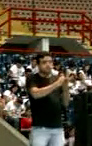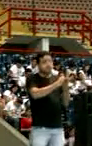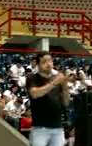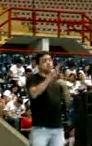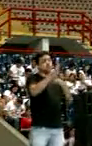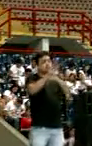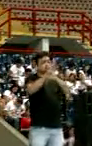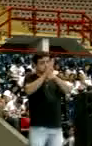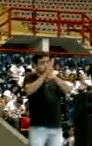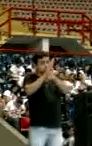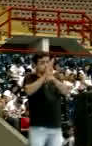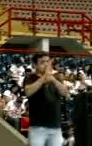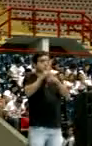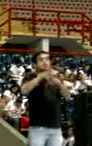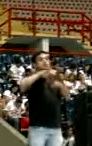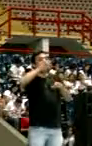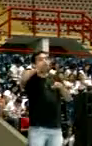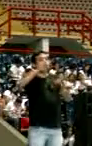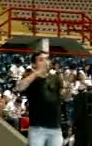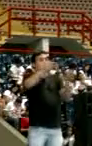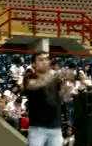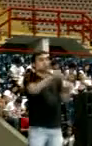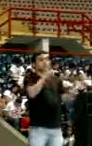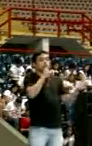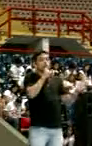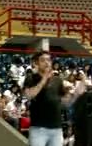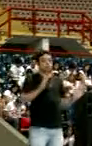que a burguesia não paga imposto.